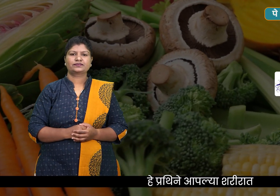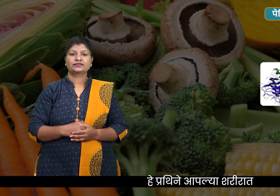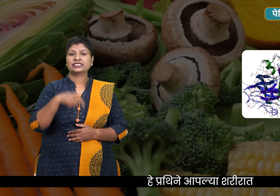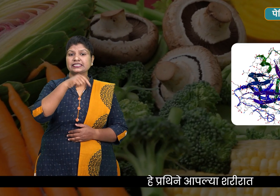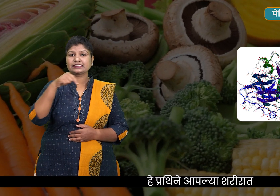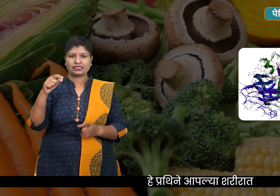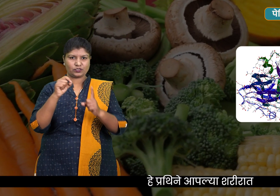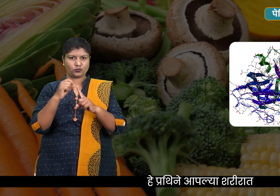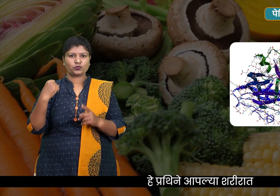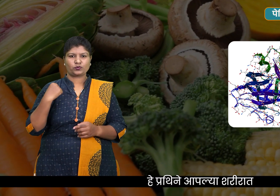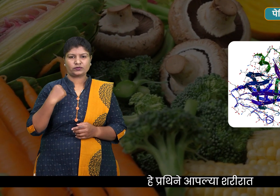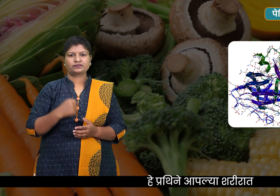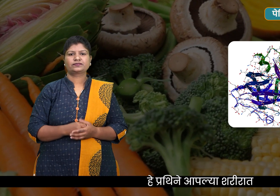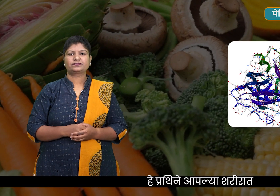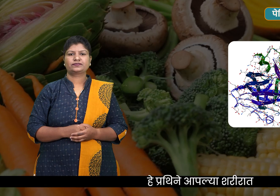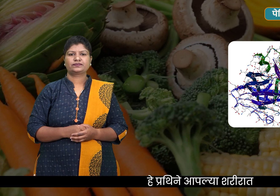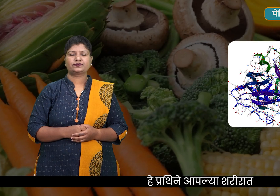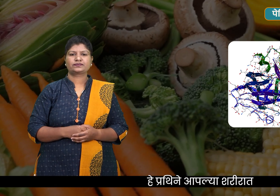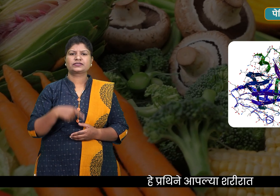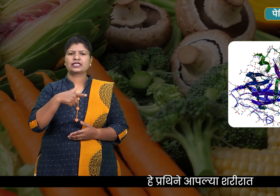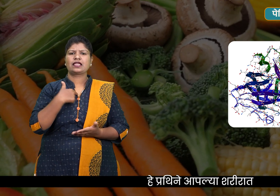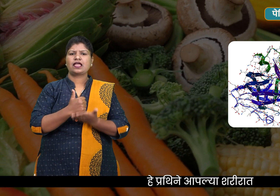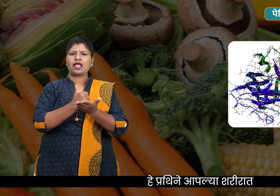ही प्रथिने आपल्या शरीरात